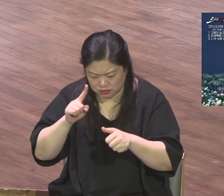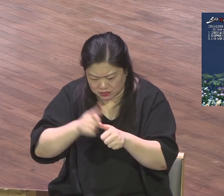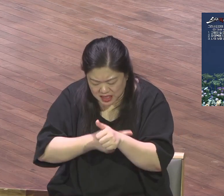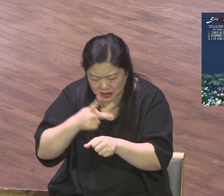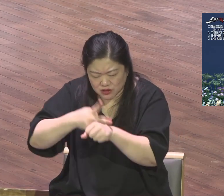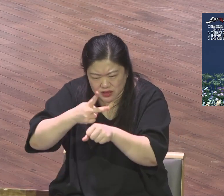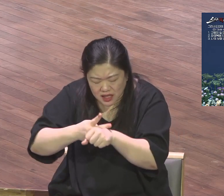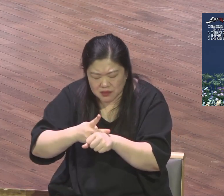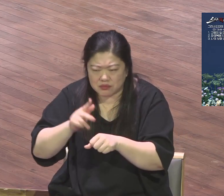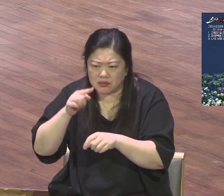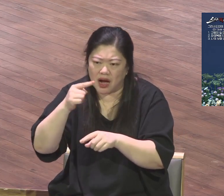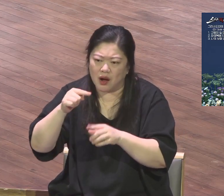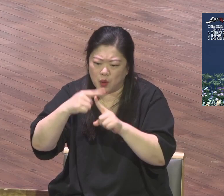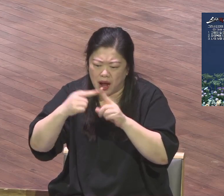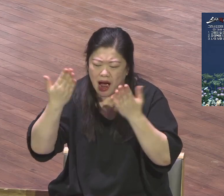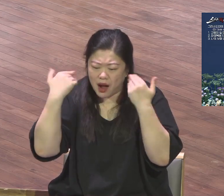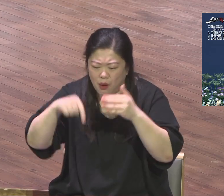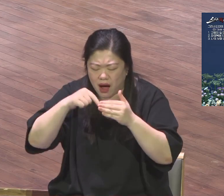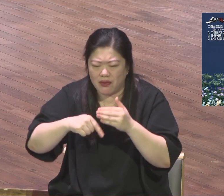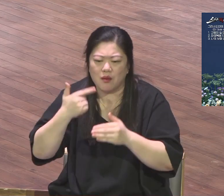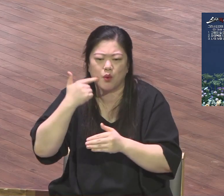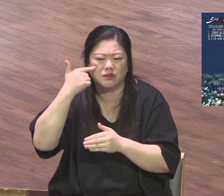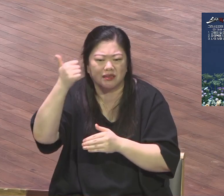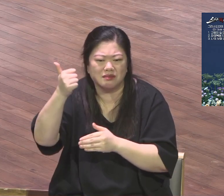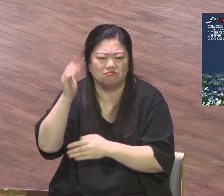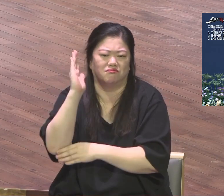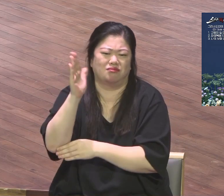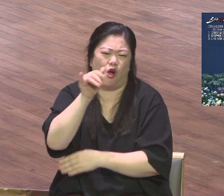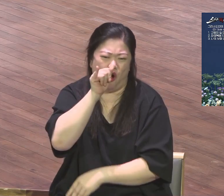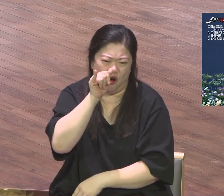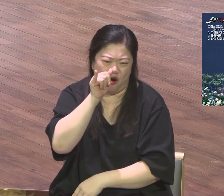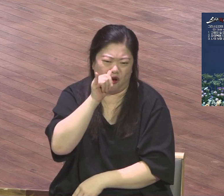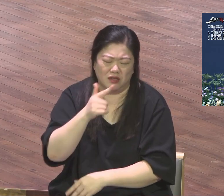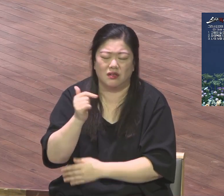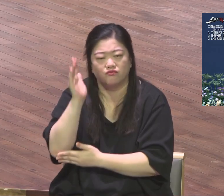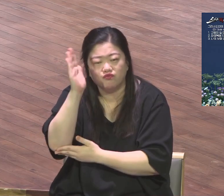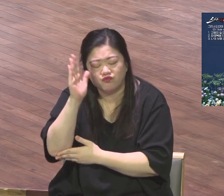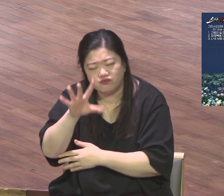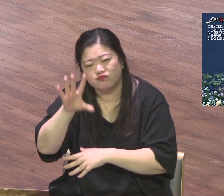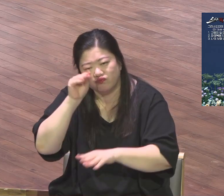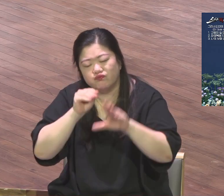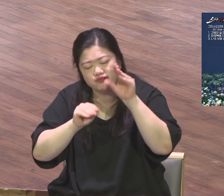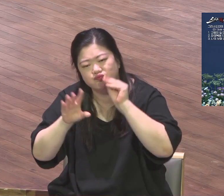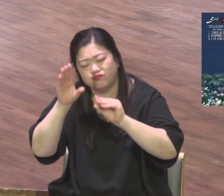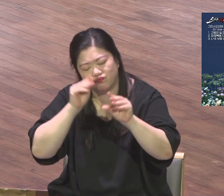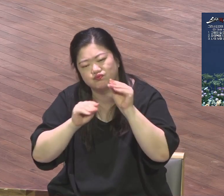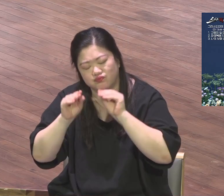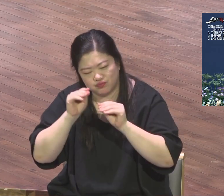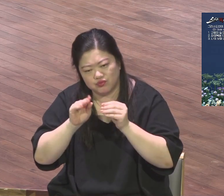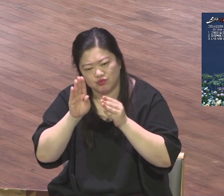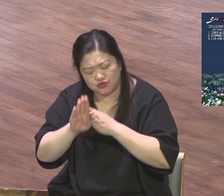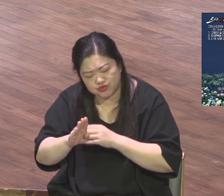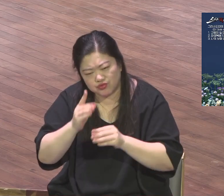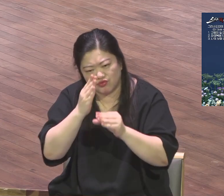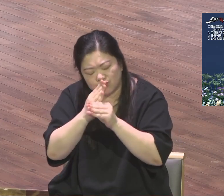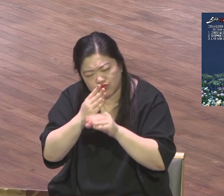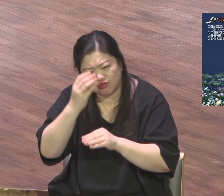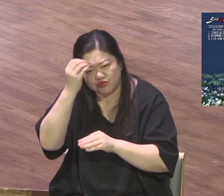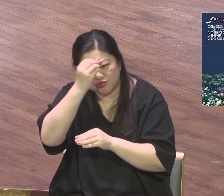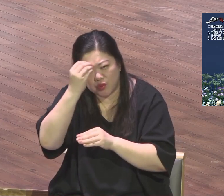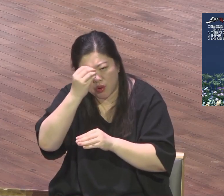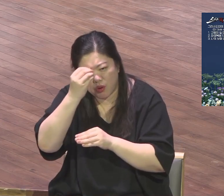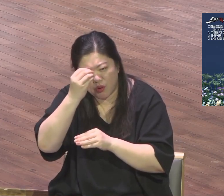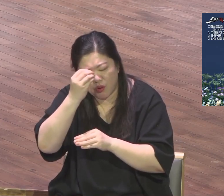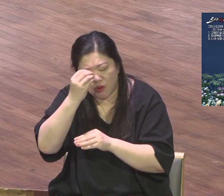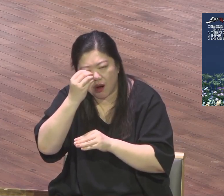강습회에서 강사 목사님이 요한복음 21장을 주제로 내 양을 먹이라 이런 말씀에 깊은 은혜를 받고 회심을